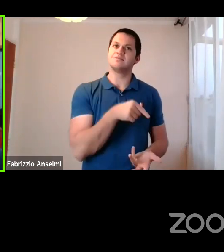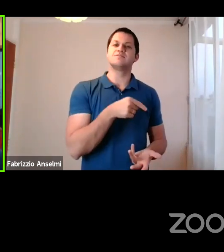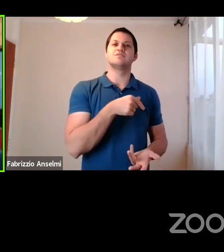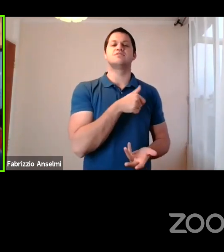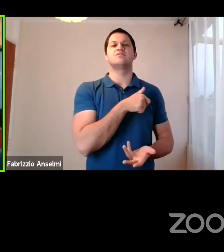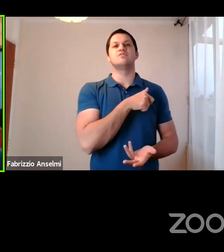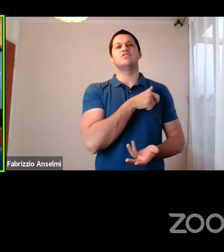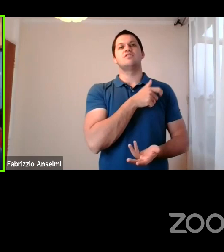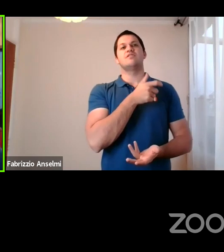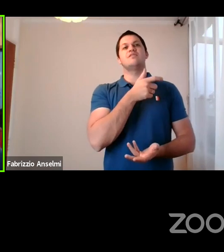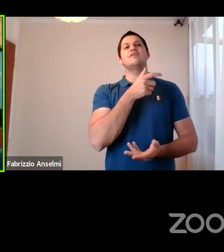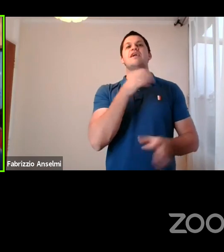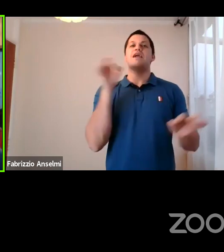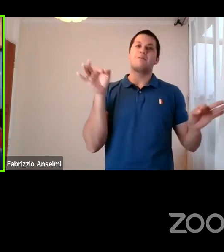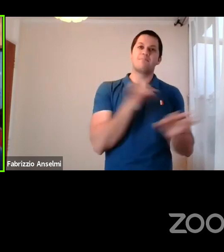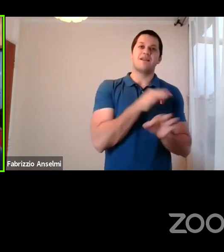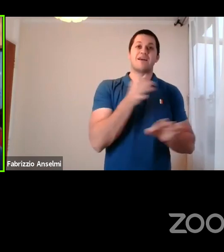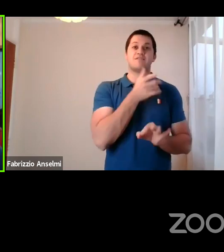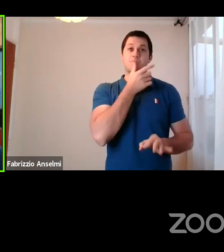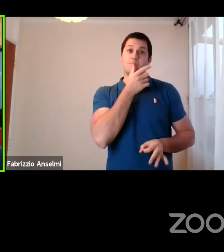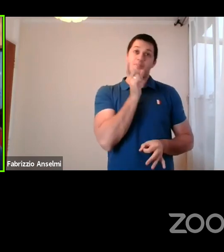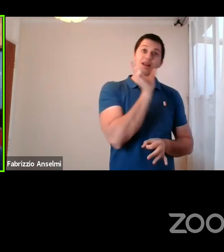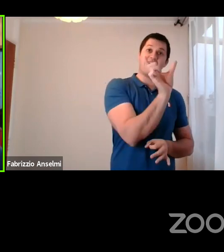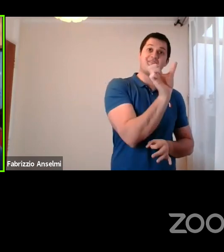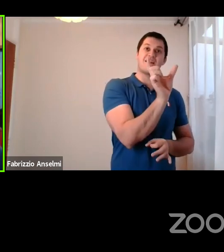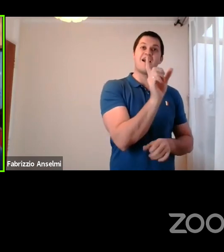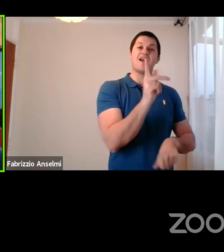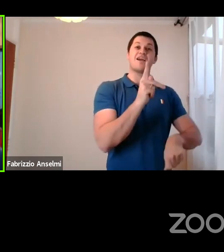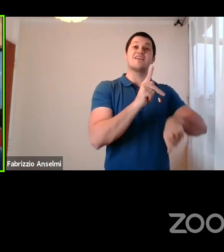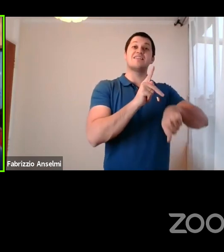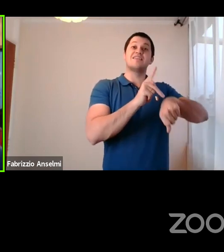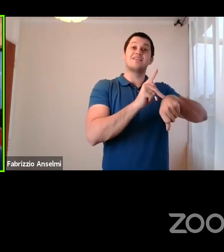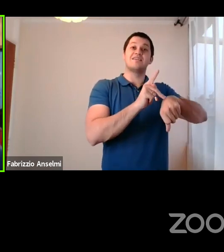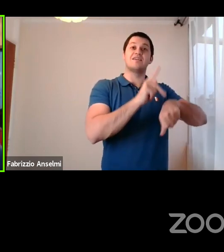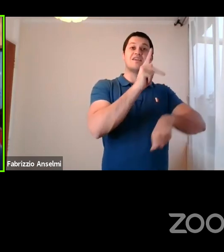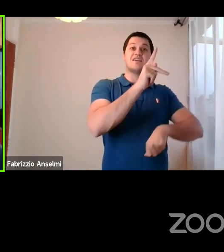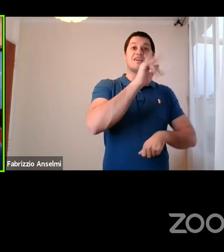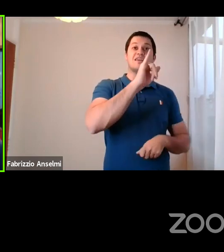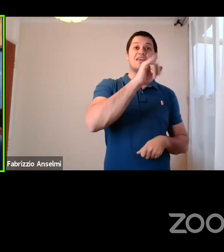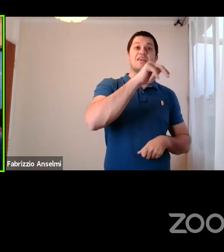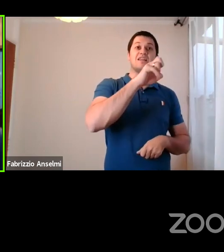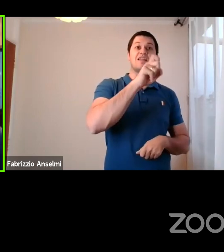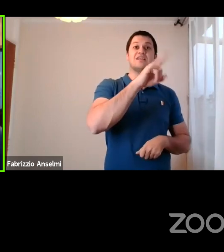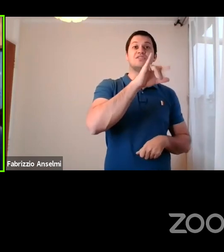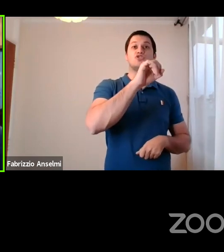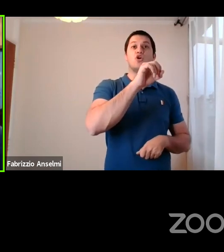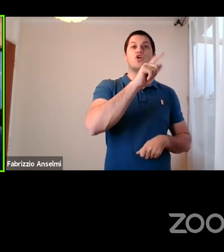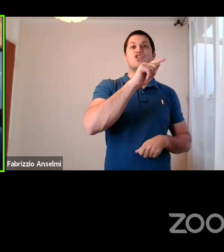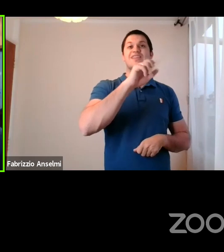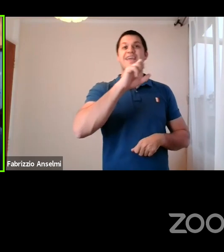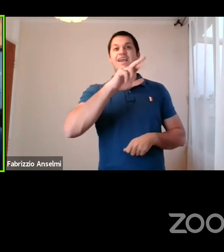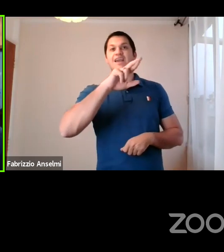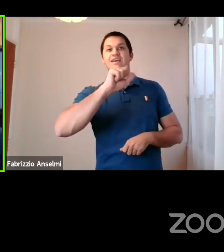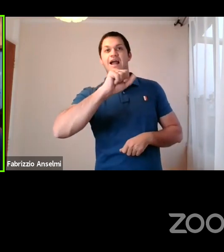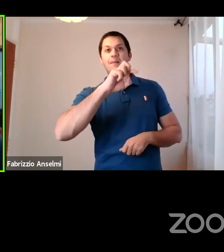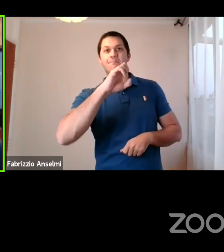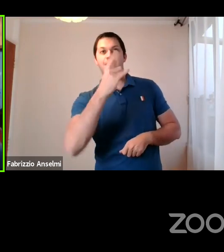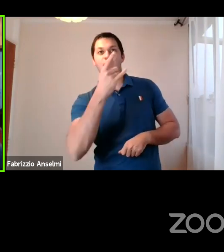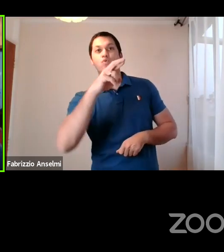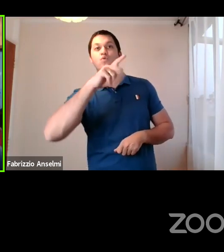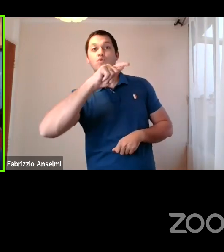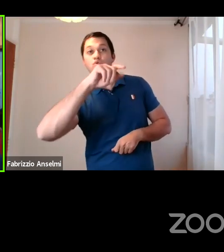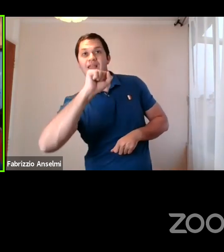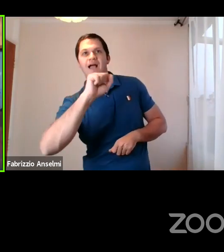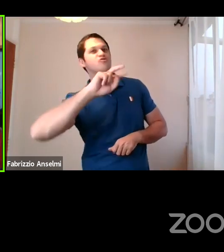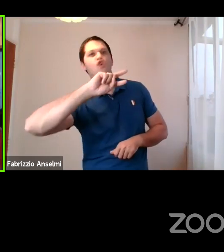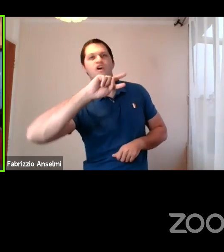debiera modificarse al de kinesiólogo, cosa que se logró 8 años después. Eso es lo que les